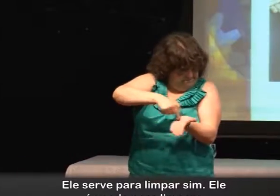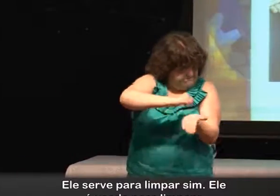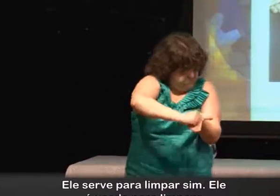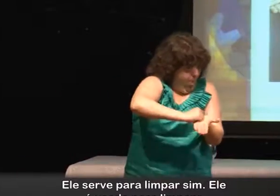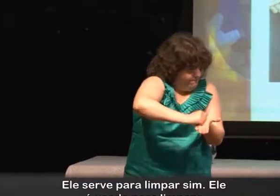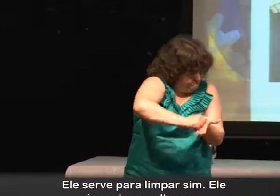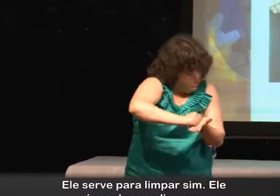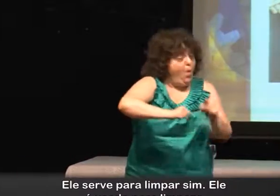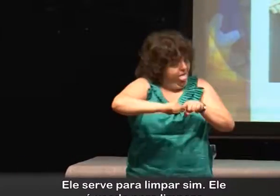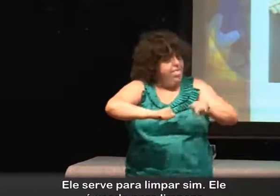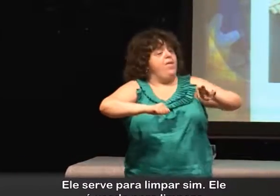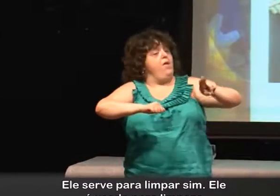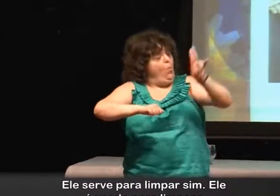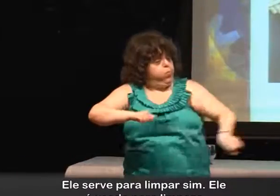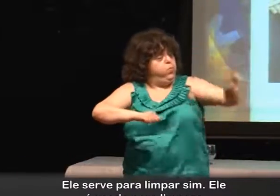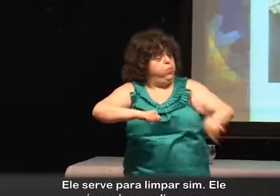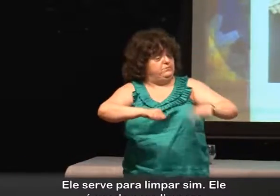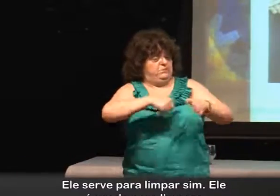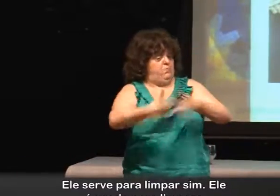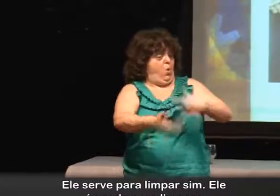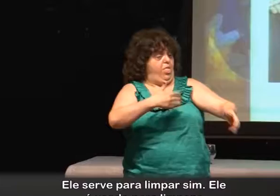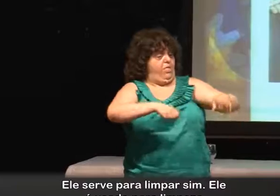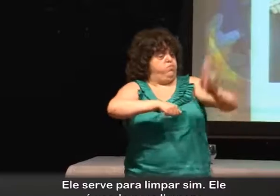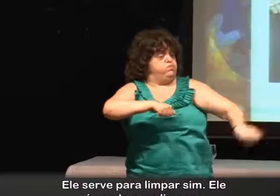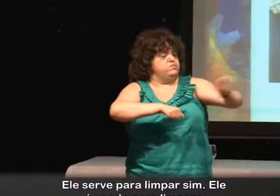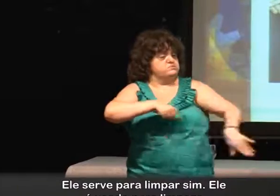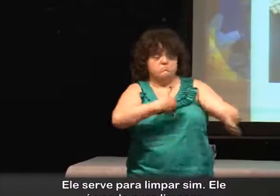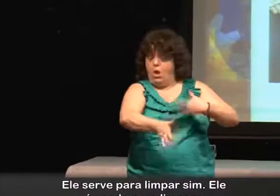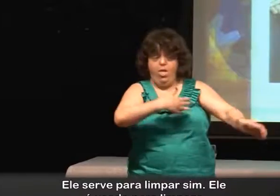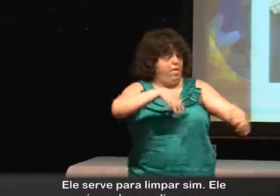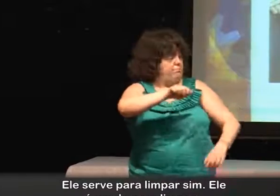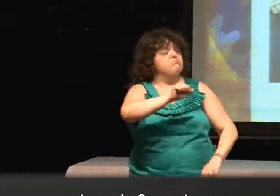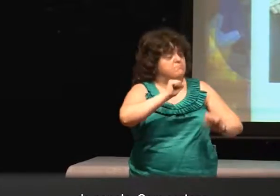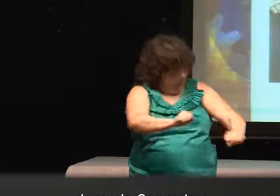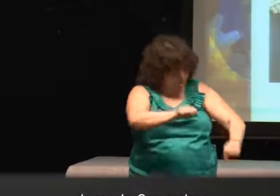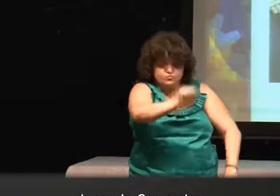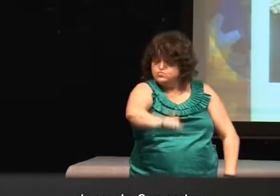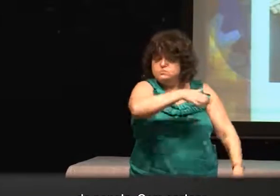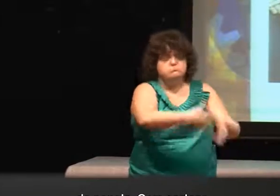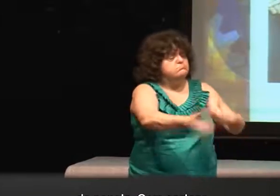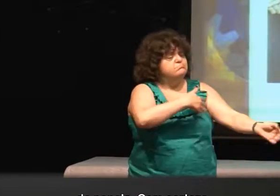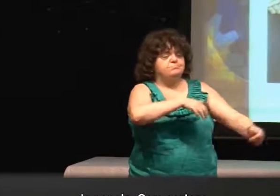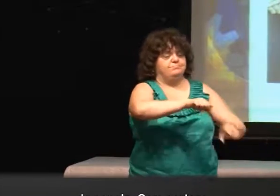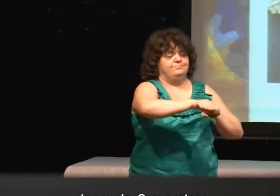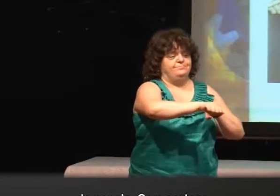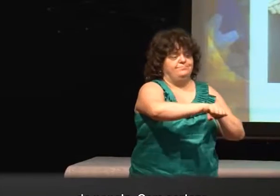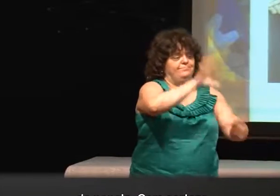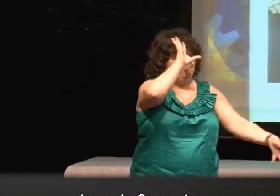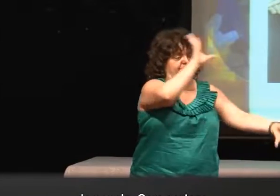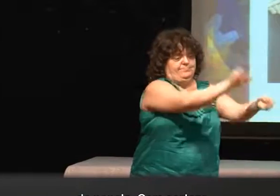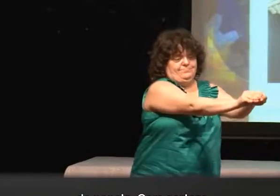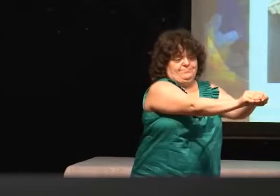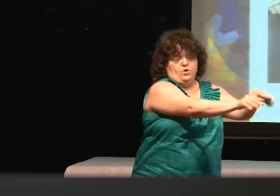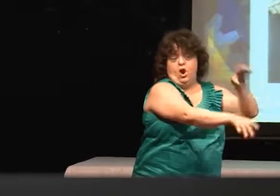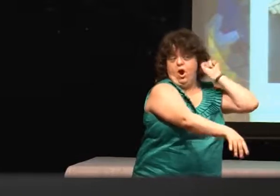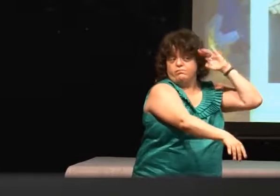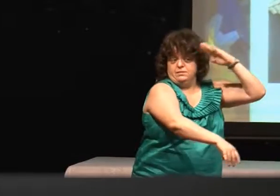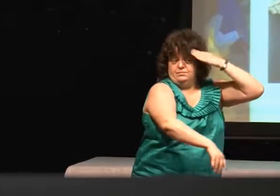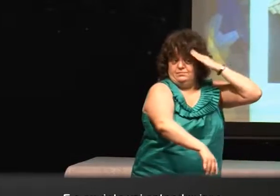Então, ele serve para limpar, sim. Ele é usado para limpeza de panelas, com certeza.